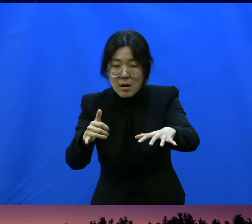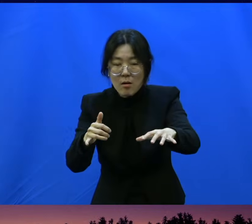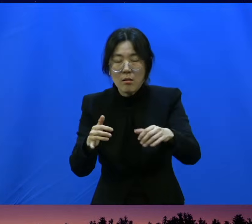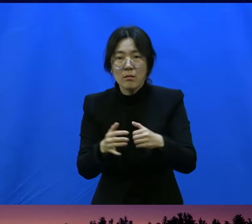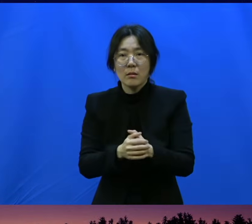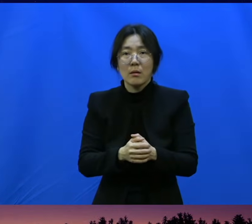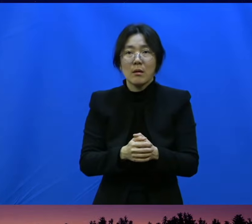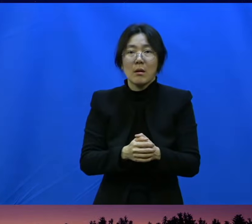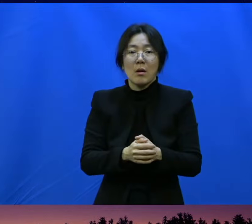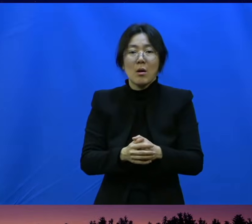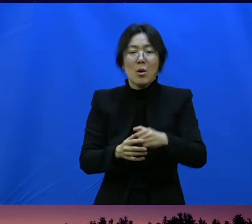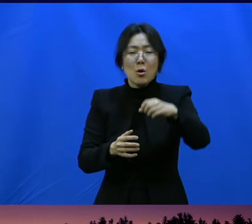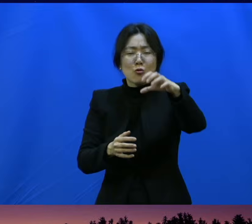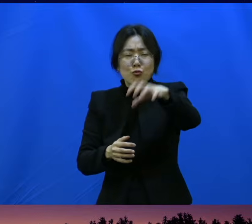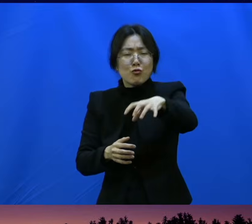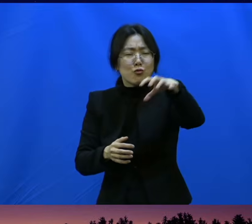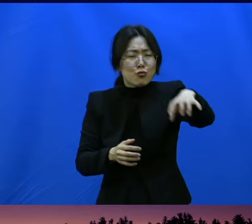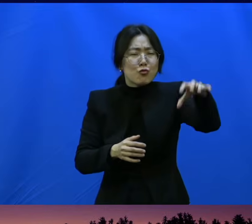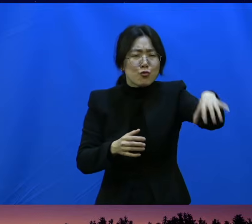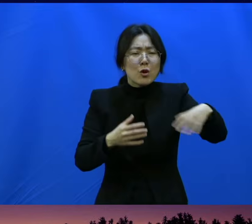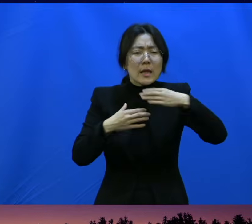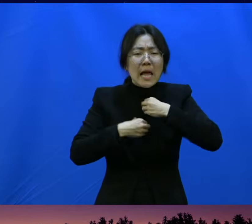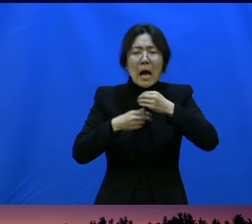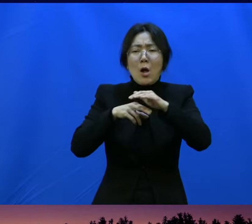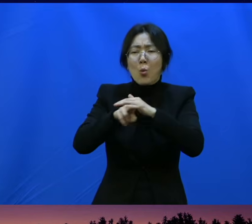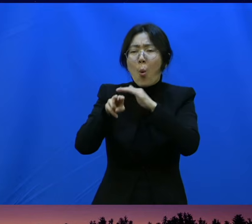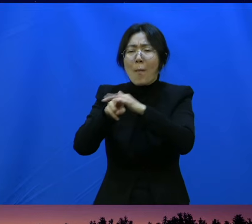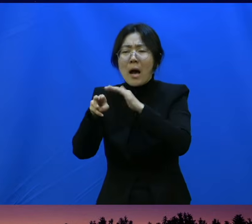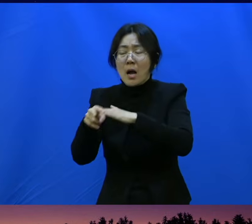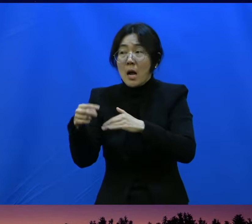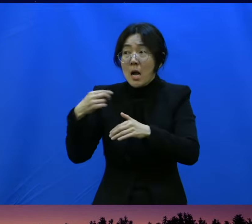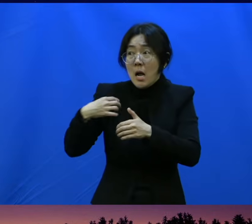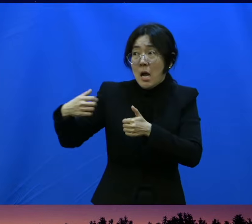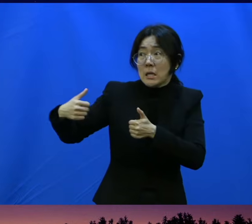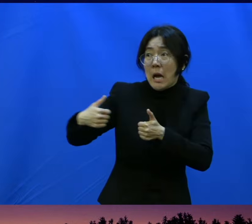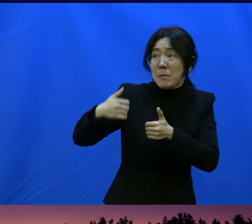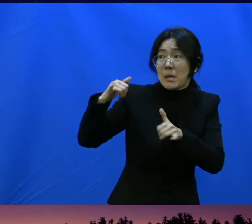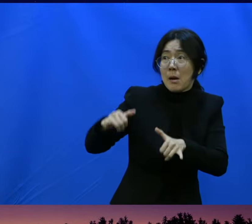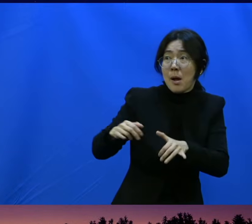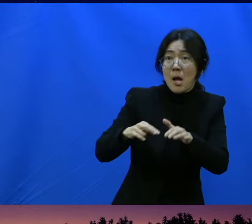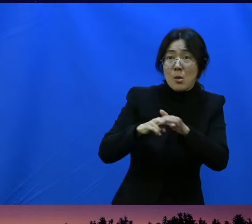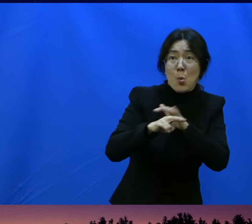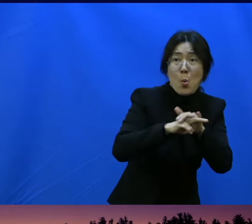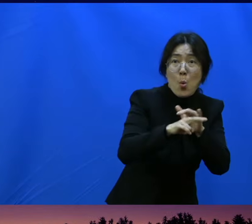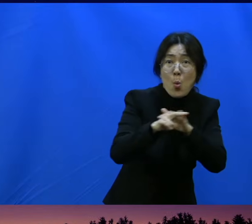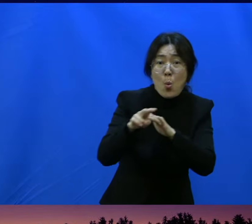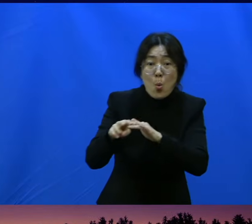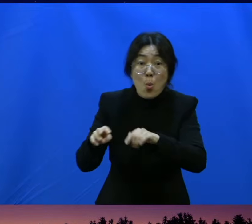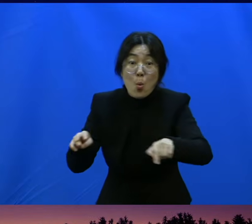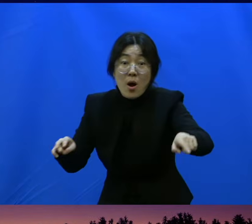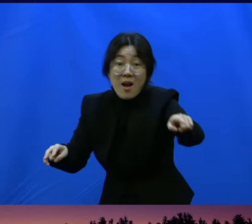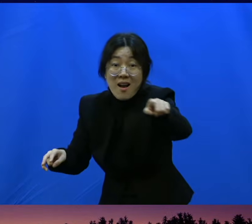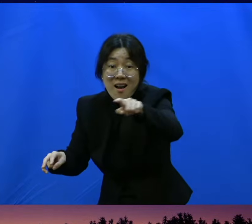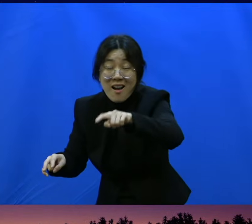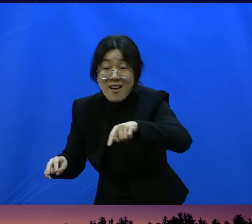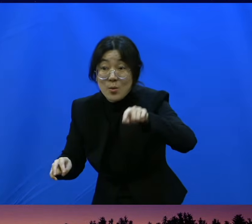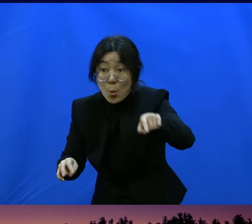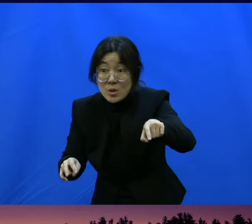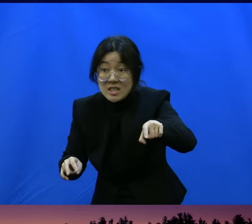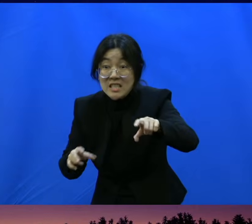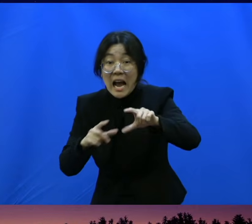굴에서 벗어난 자유인이 되자 그 순간부터 하나님이 그에게 사람을 붙여주기 시작하는 거예요. 사람을 보내기 시작하는